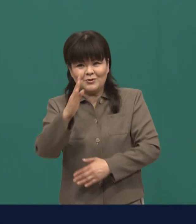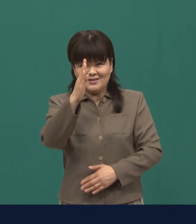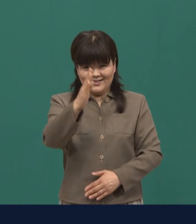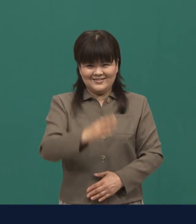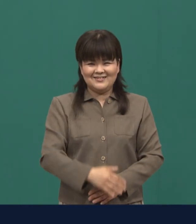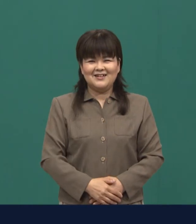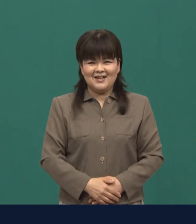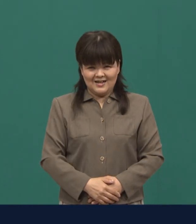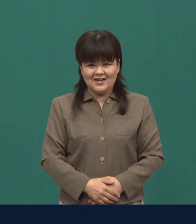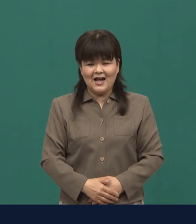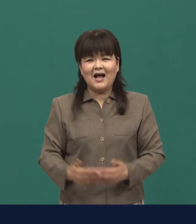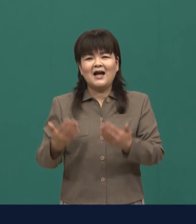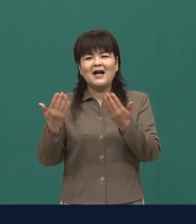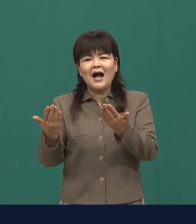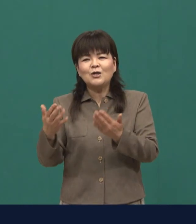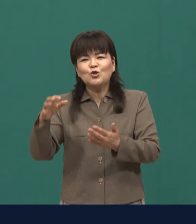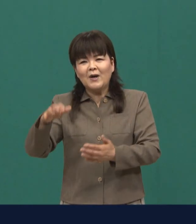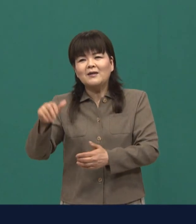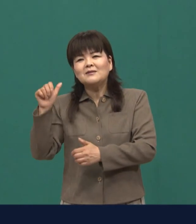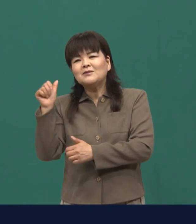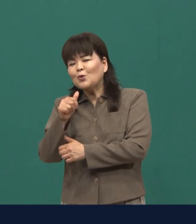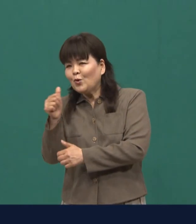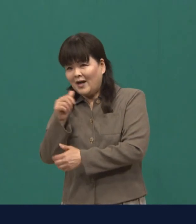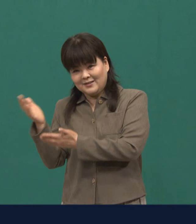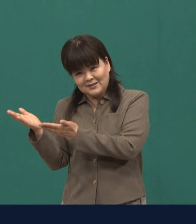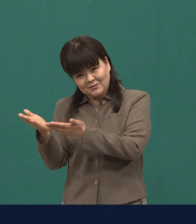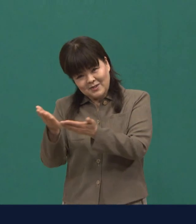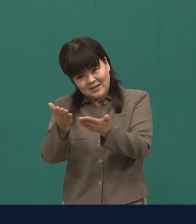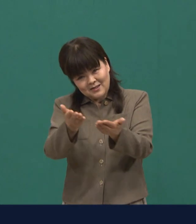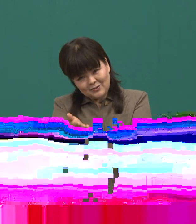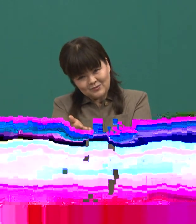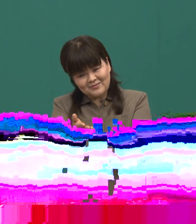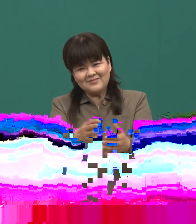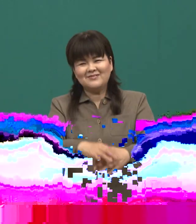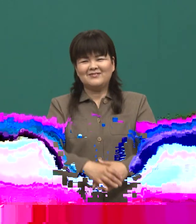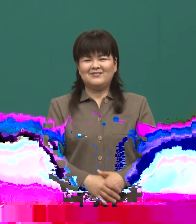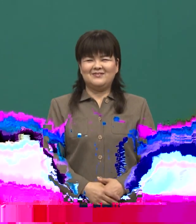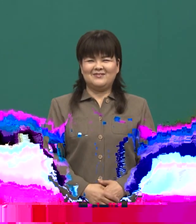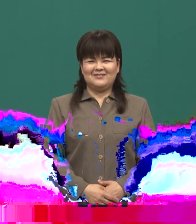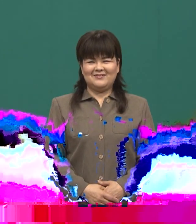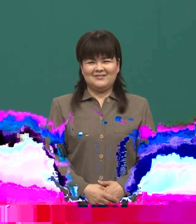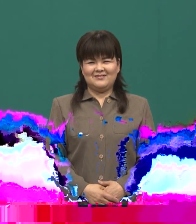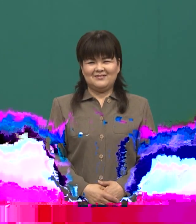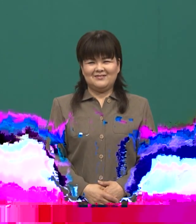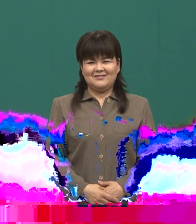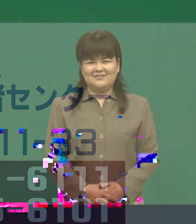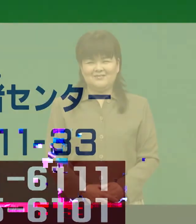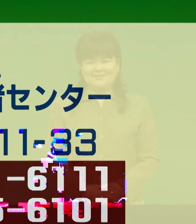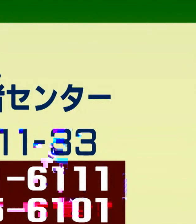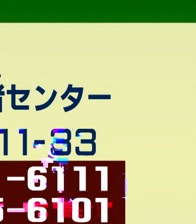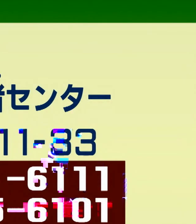問い合わせください。学習の場をご紹介します。